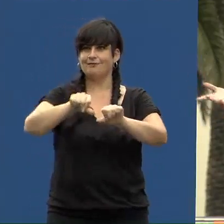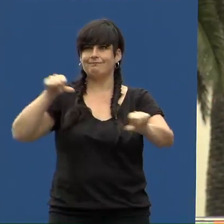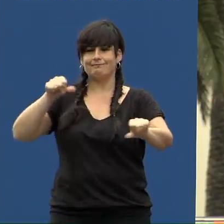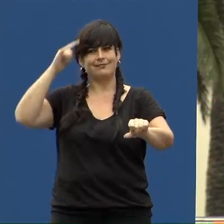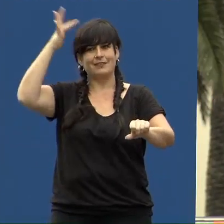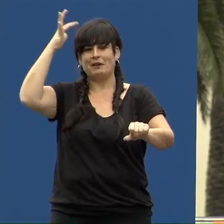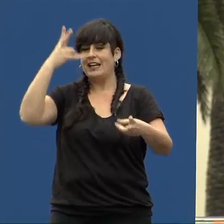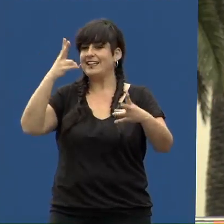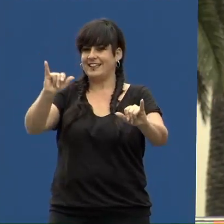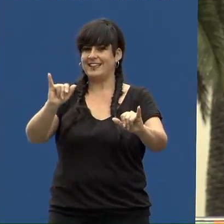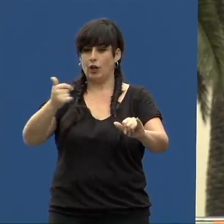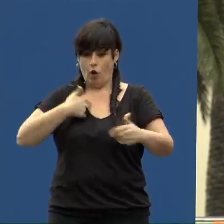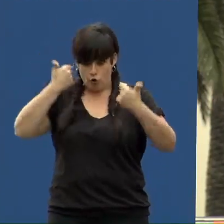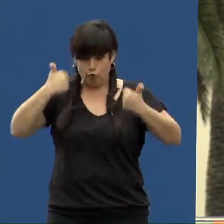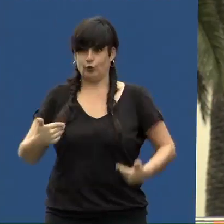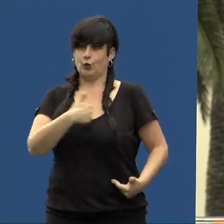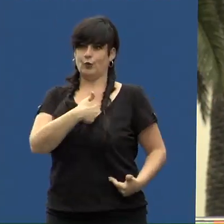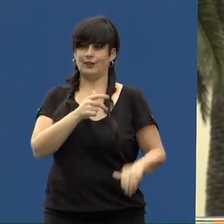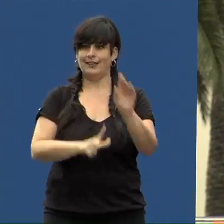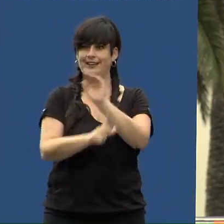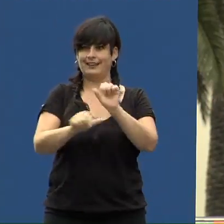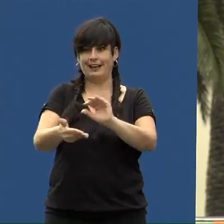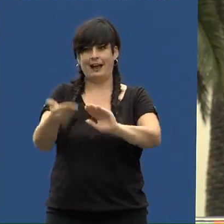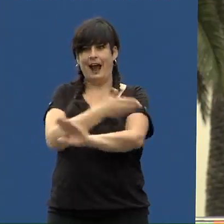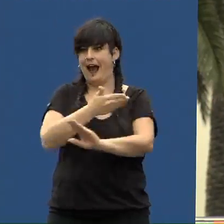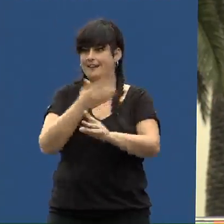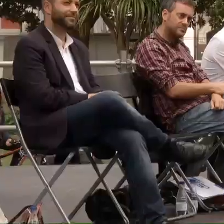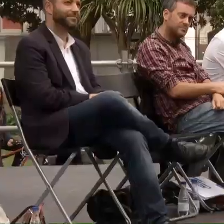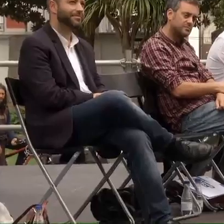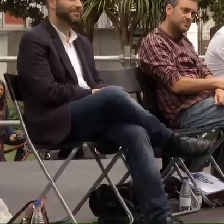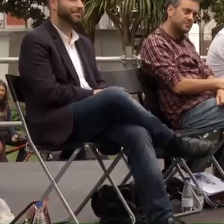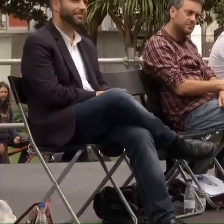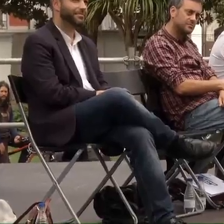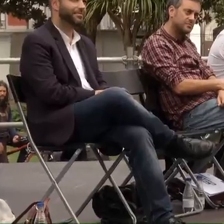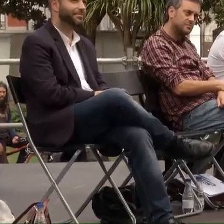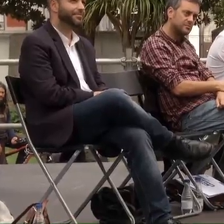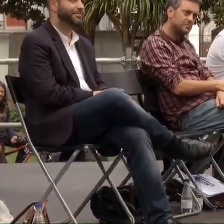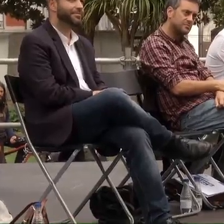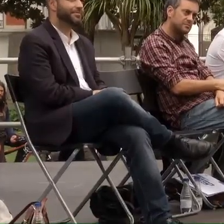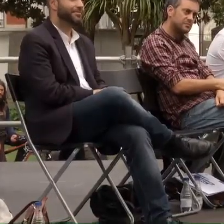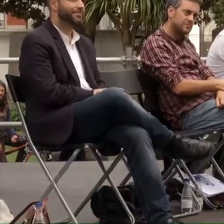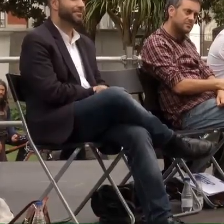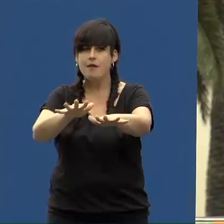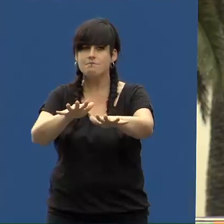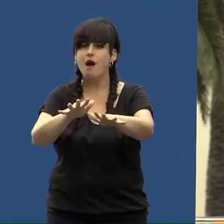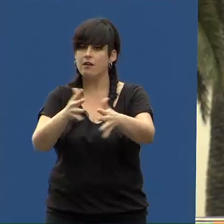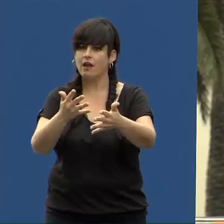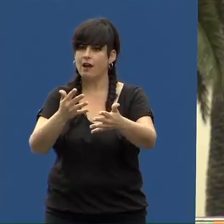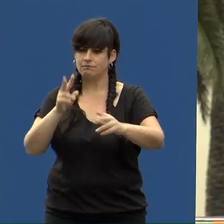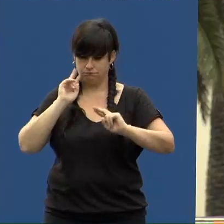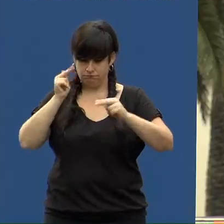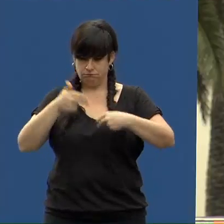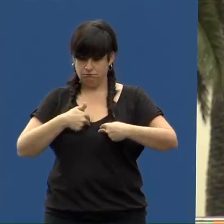alcaldesa, ¿quién me lo iba a decir? ¿Y quién nos lo iba a decir? Que en Galicia, En Marea, está en condiciones de disputar